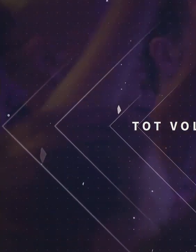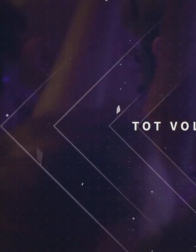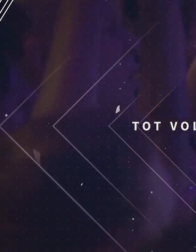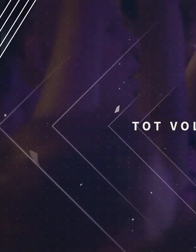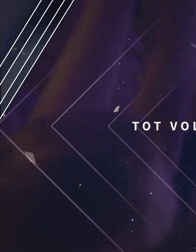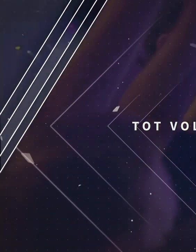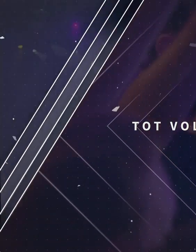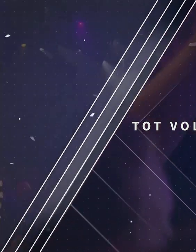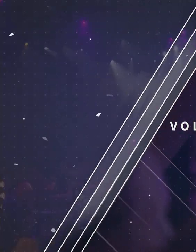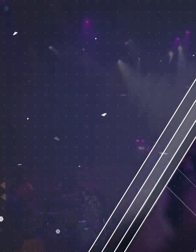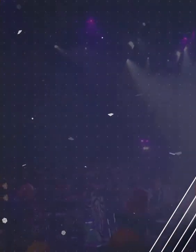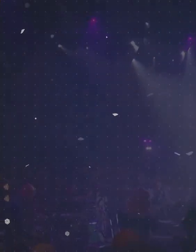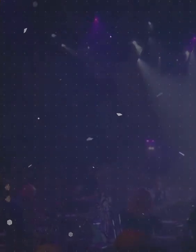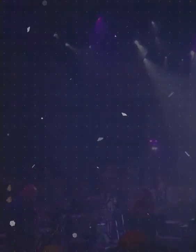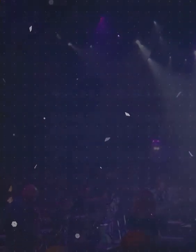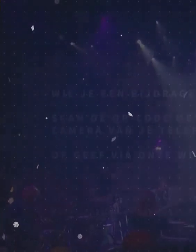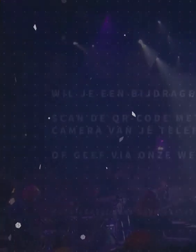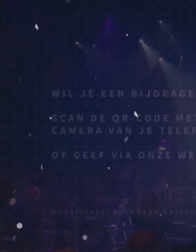boom